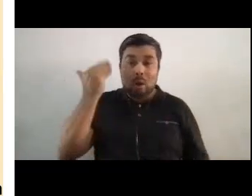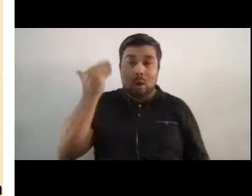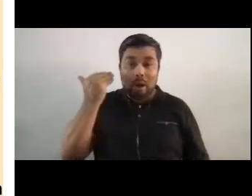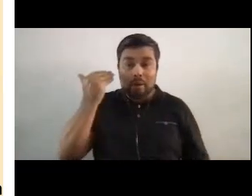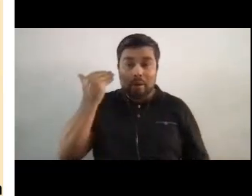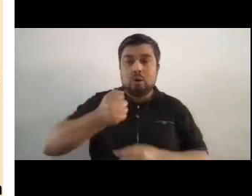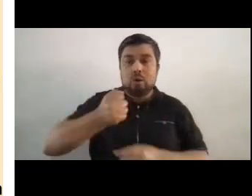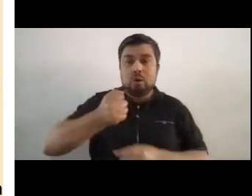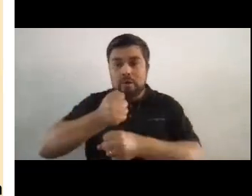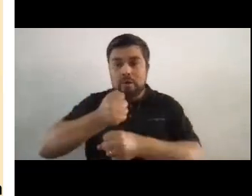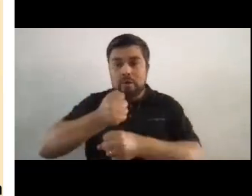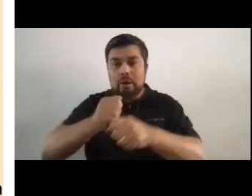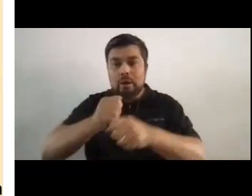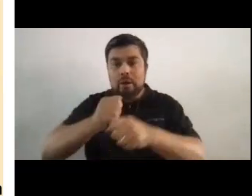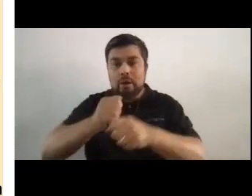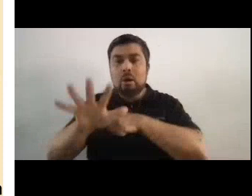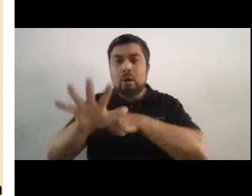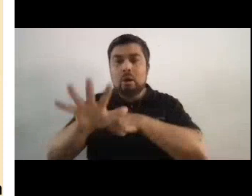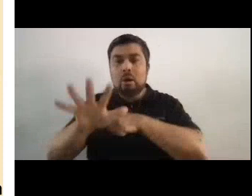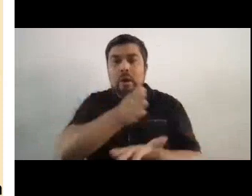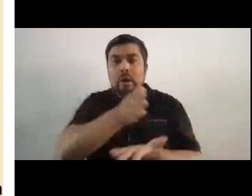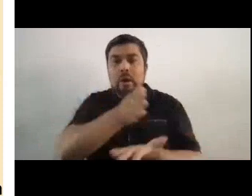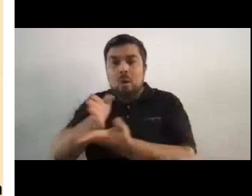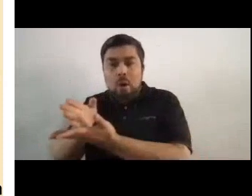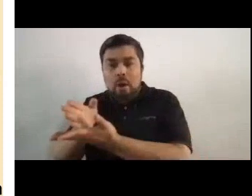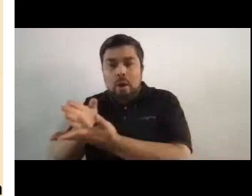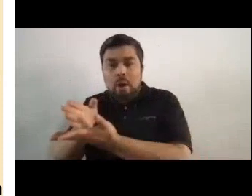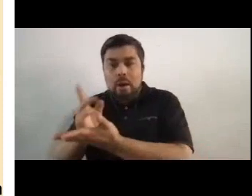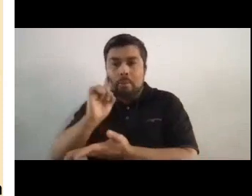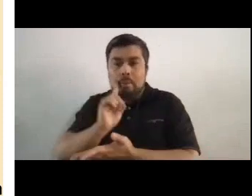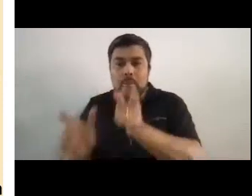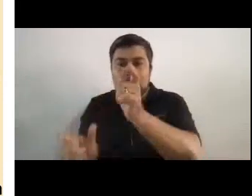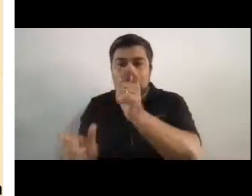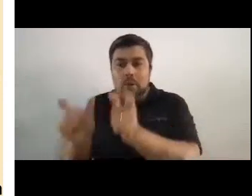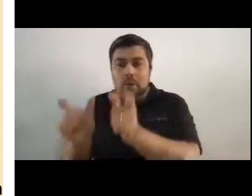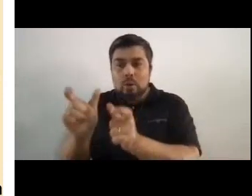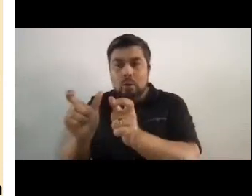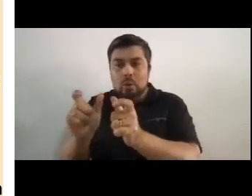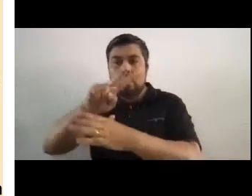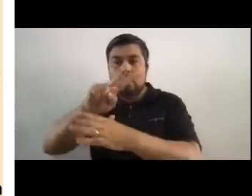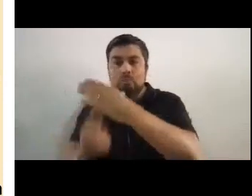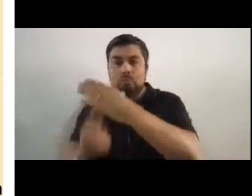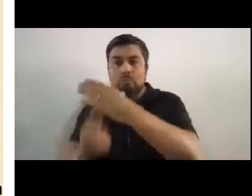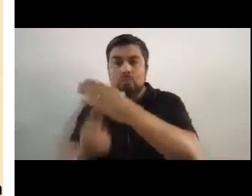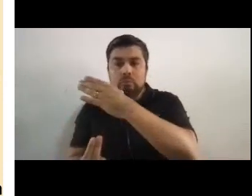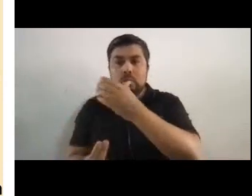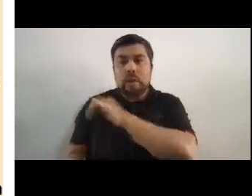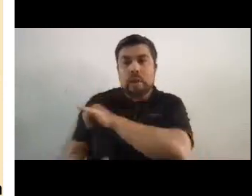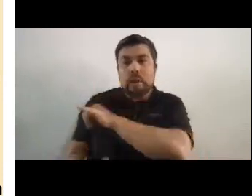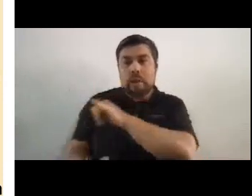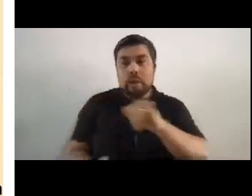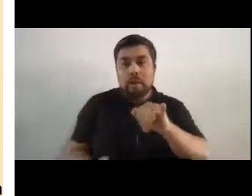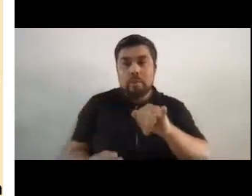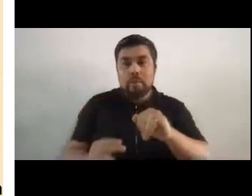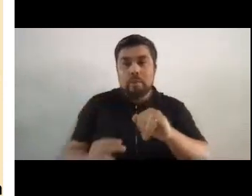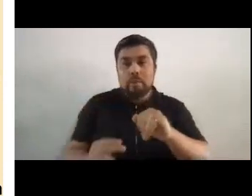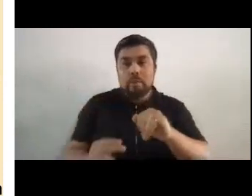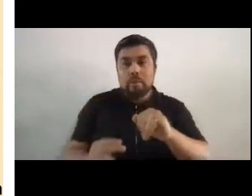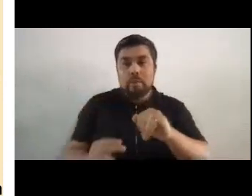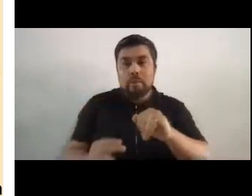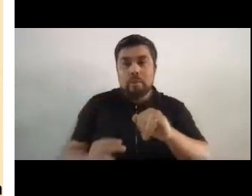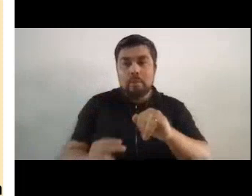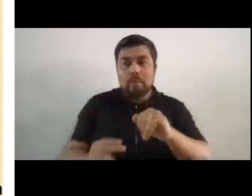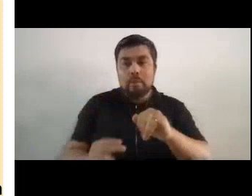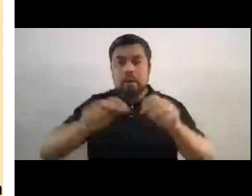escuelas especiales para sordos, y luego en el año 2018 continué con esta misma línea y la amplié un poco más